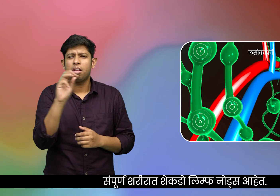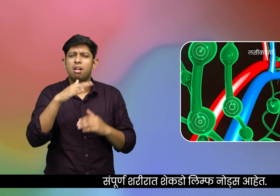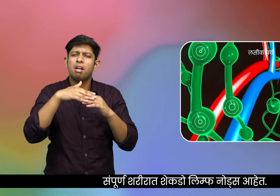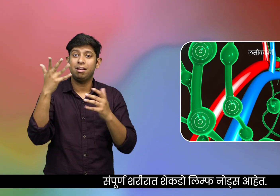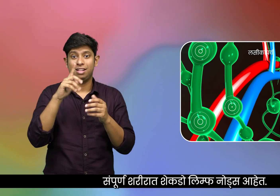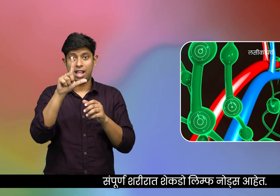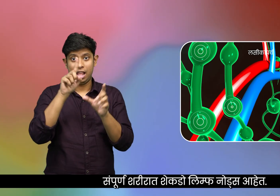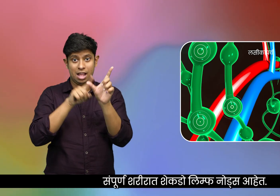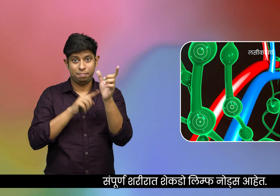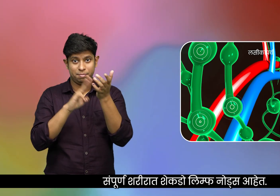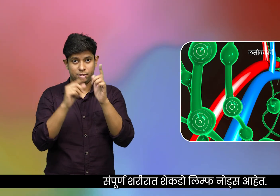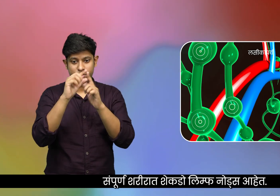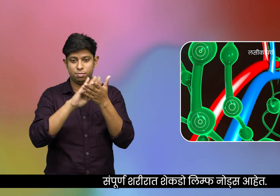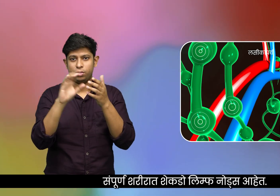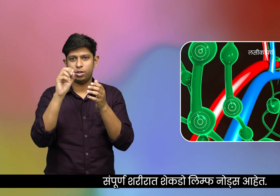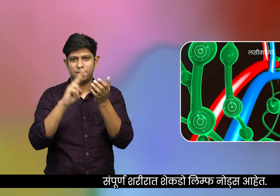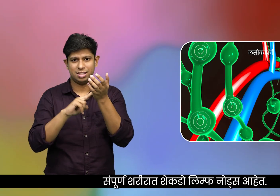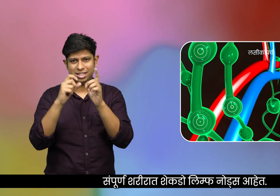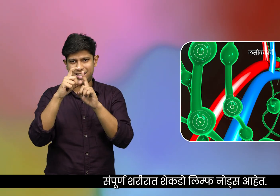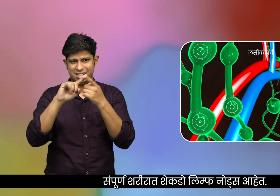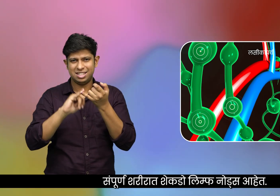संपूर्ण शरीरात शेकडो लिम्फ नोड्स आहेत.